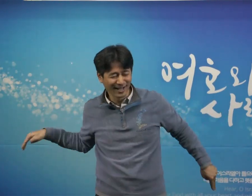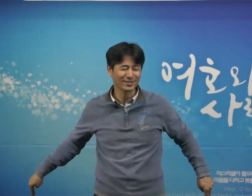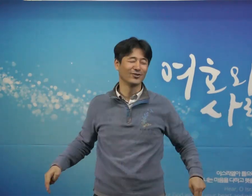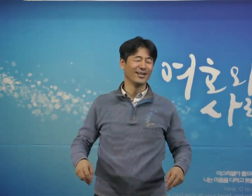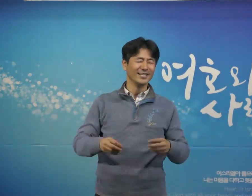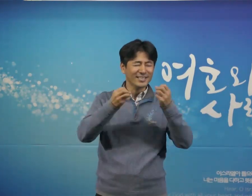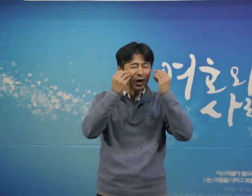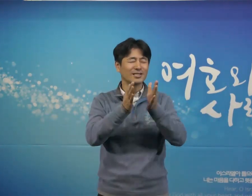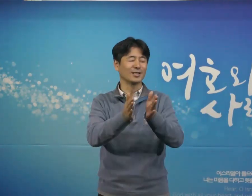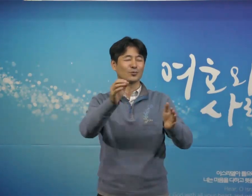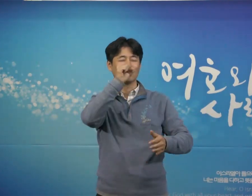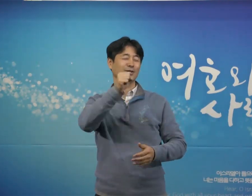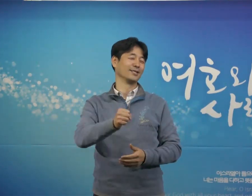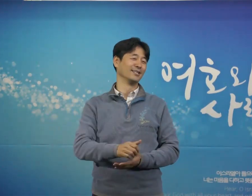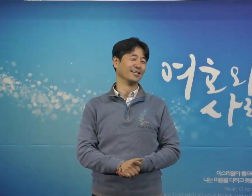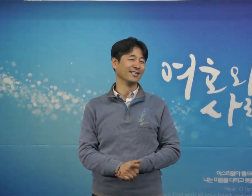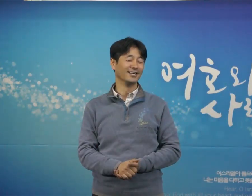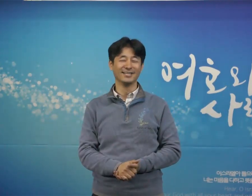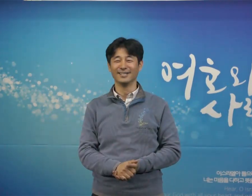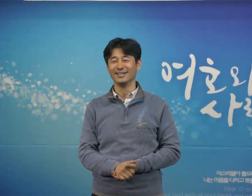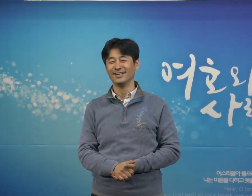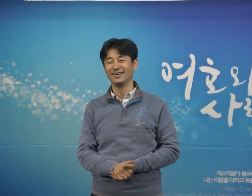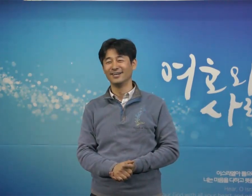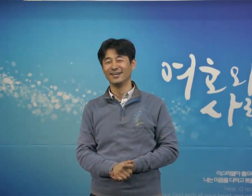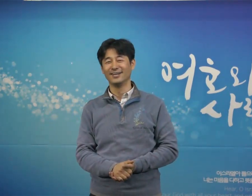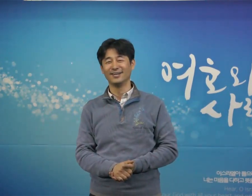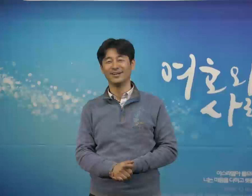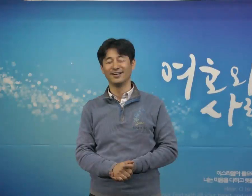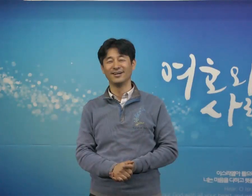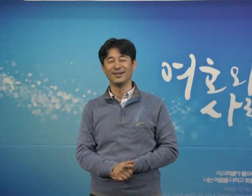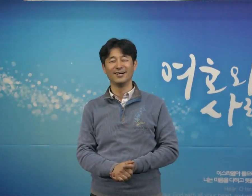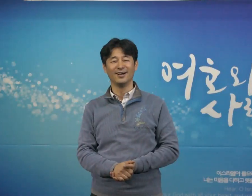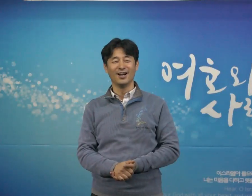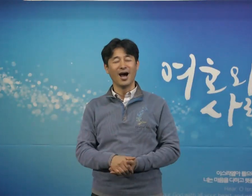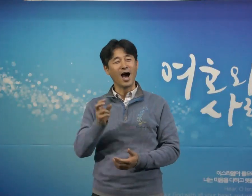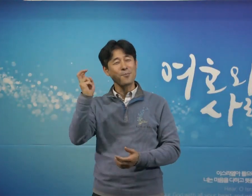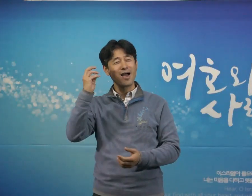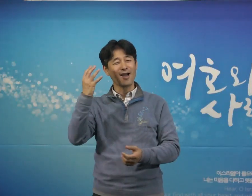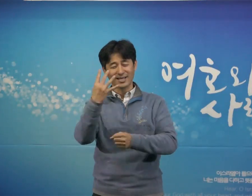같이 새로운 모습으로 찬양 드렸으면 좋겠습니다.